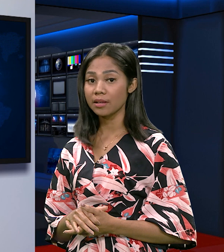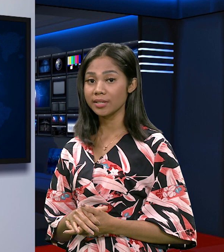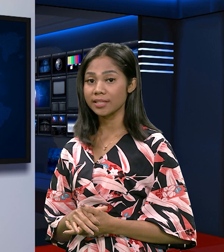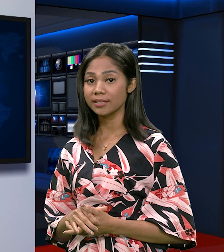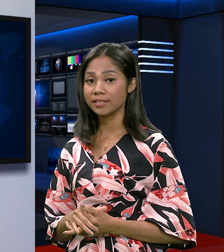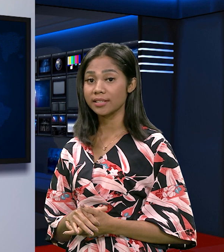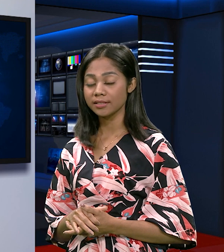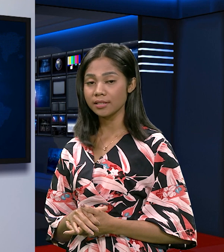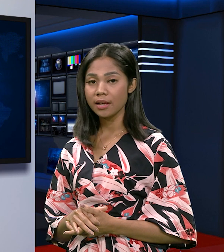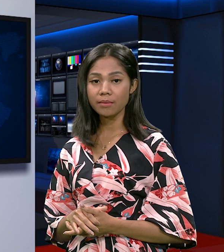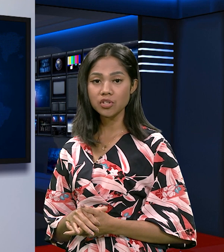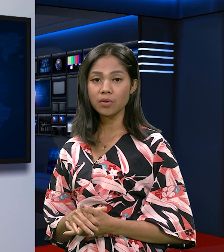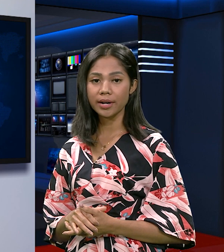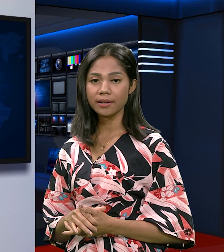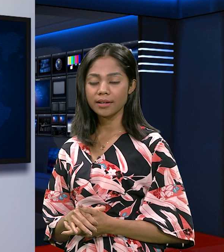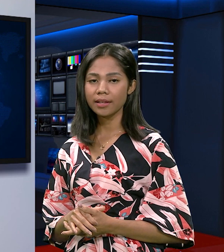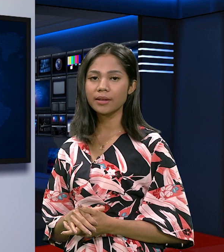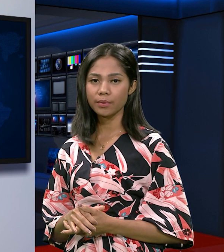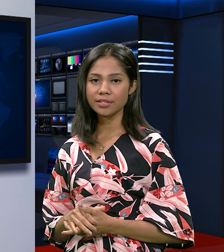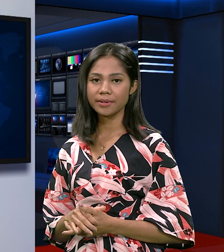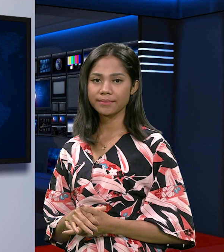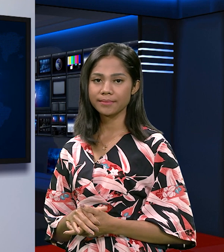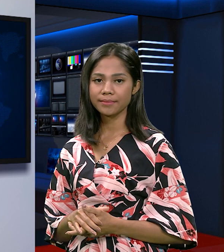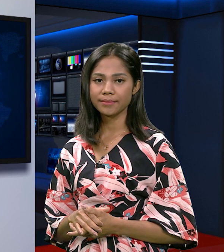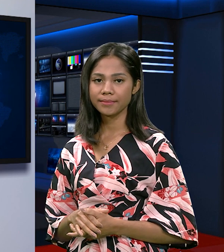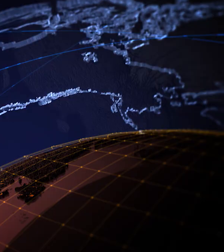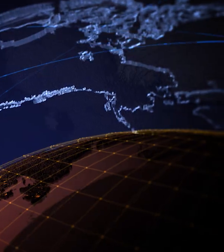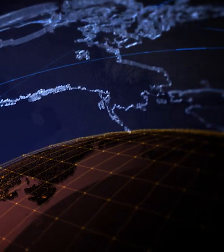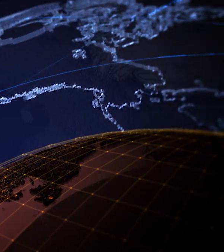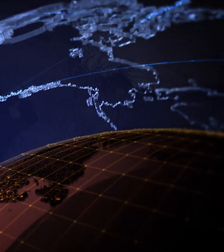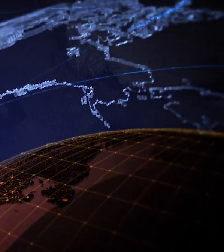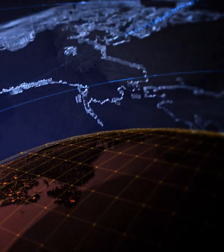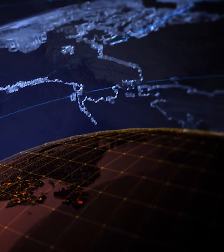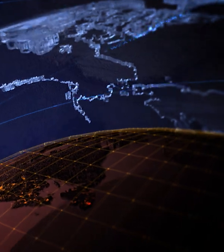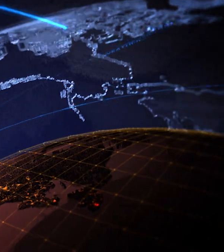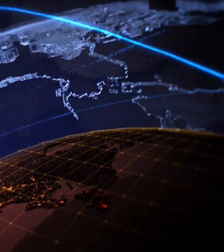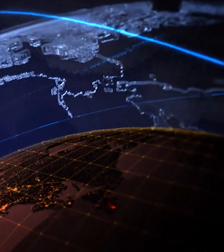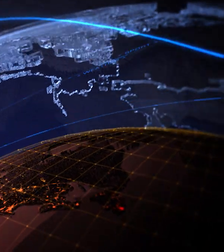e repetição às terças e sextas, à mesma hora. Até à próxima.